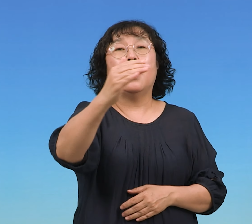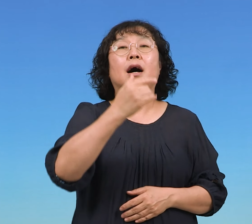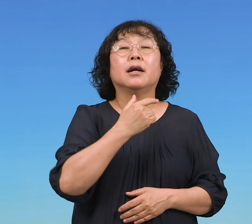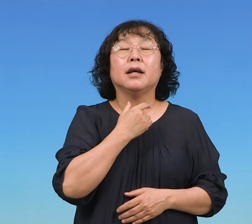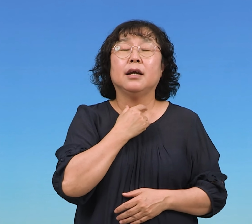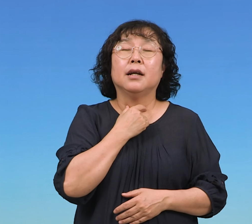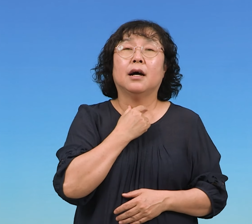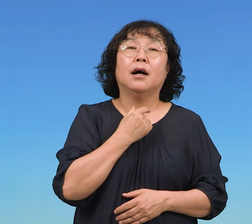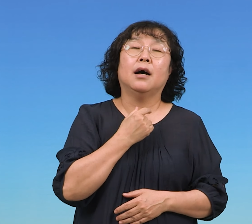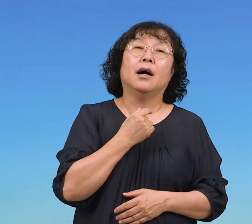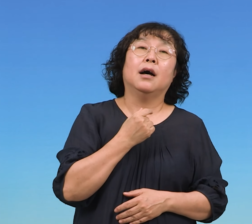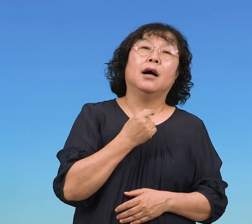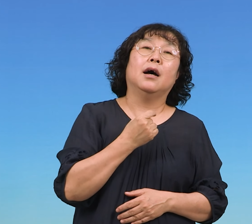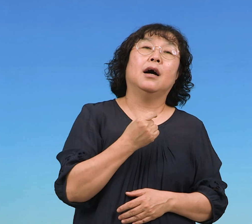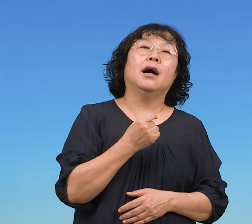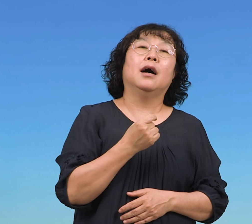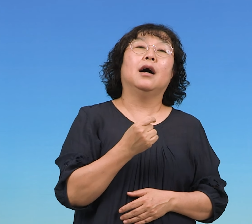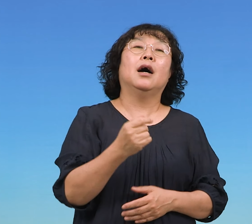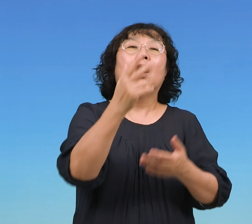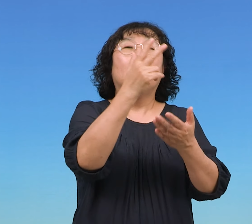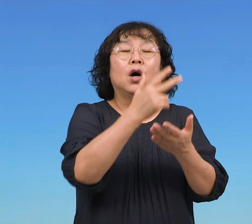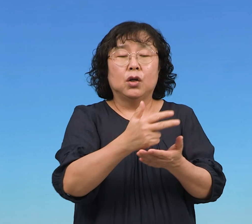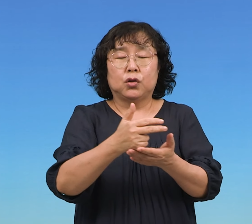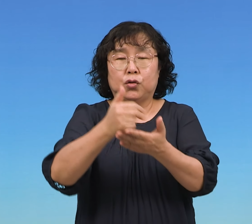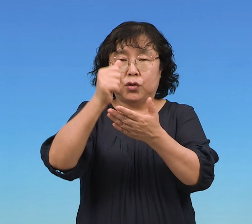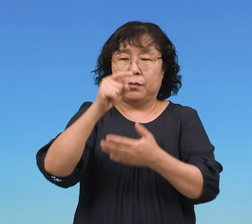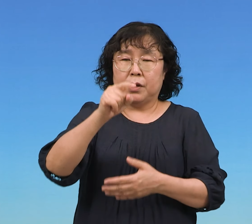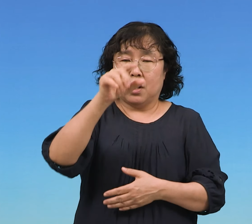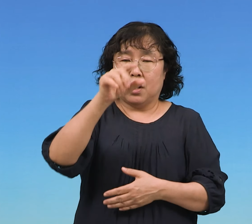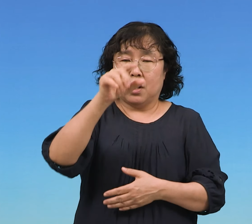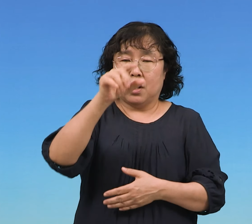여러분 더 힘있게, 더 확신을 가지고 주님 여기